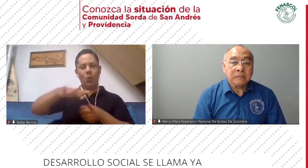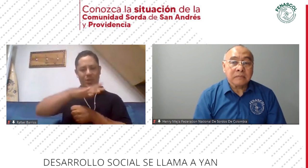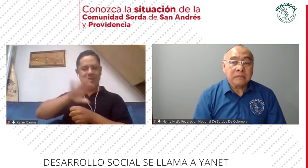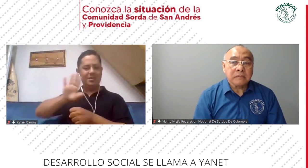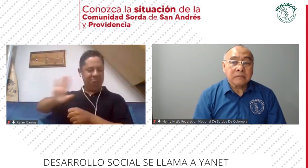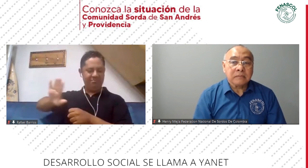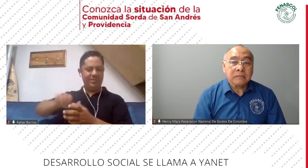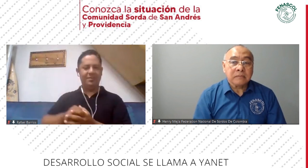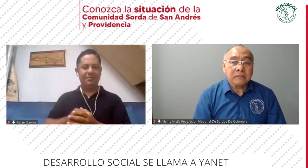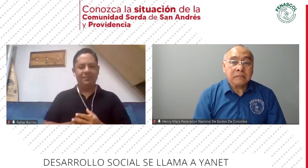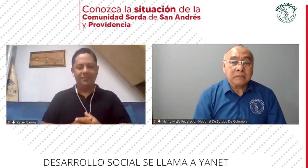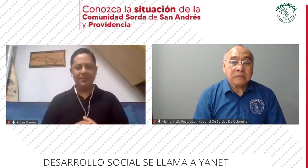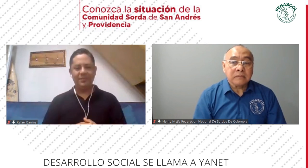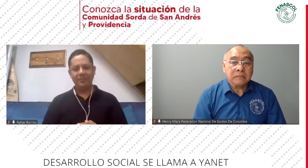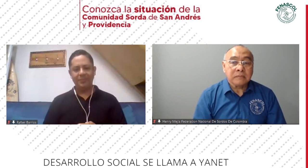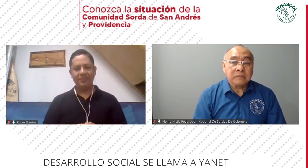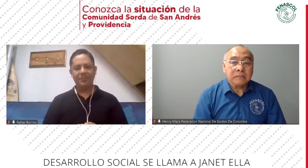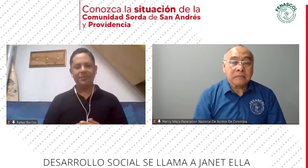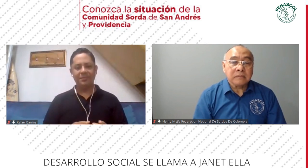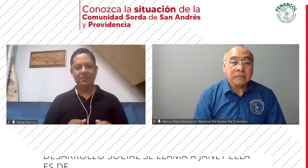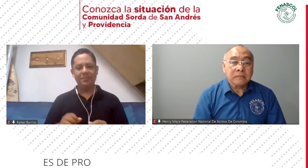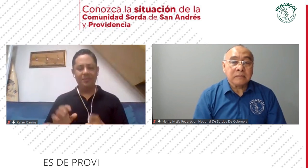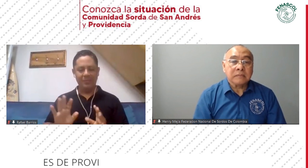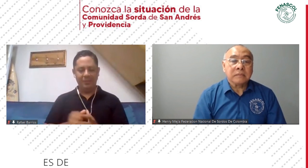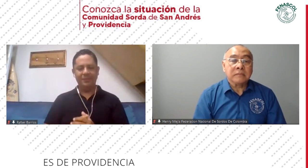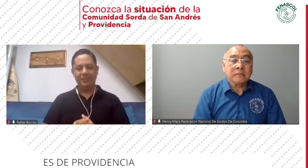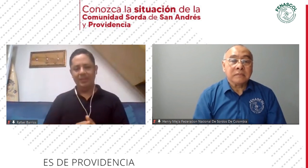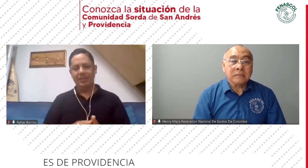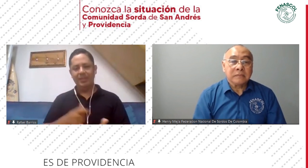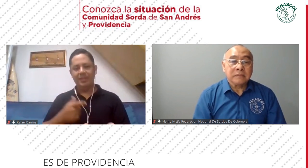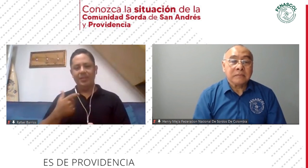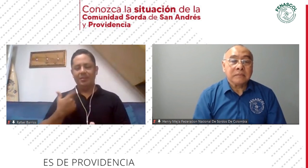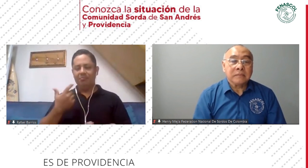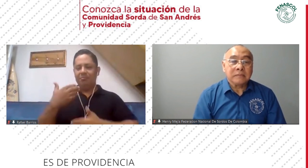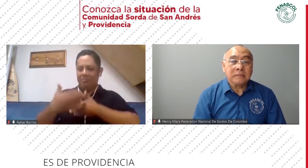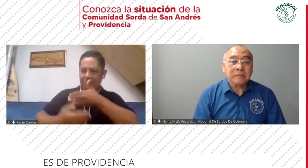janet ella es de providencia